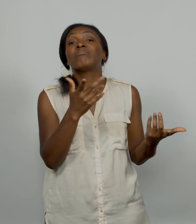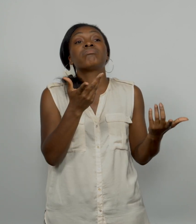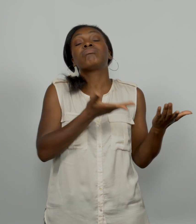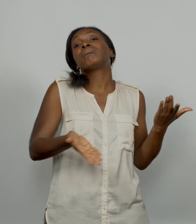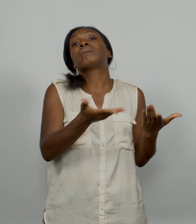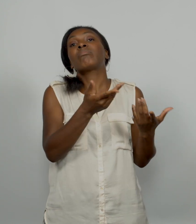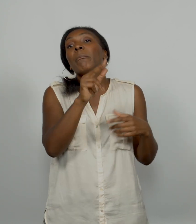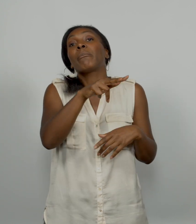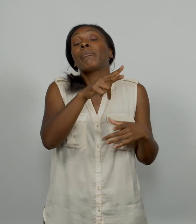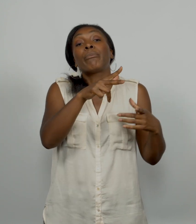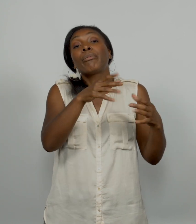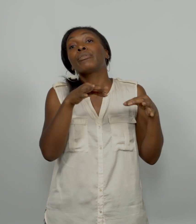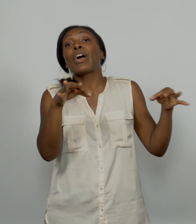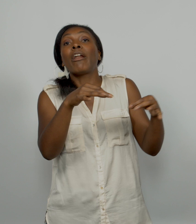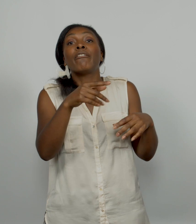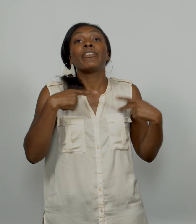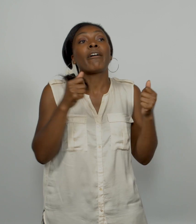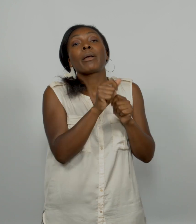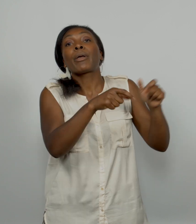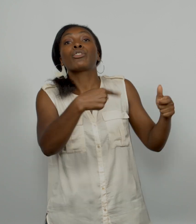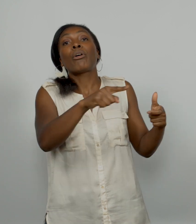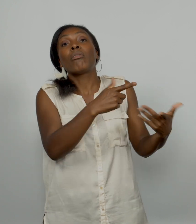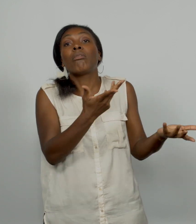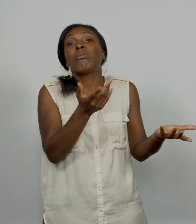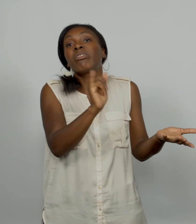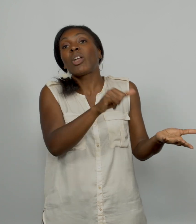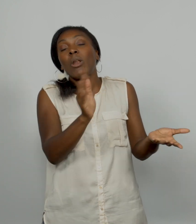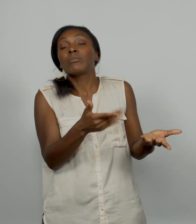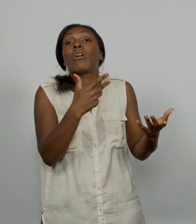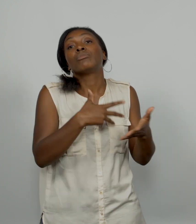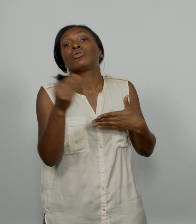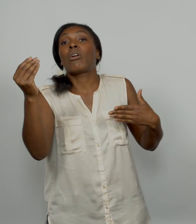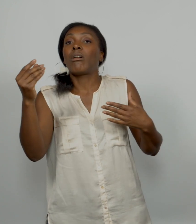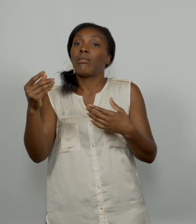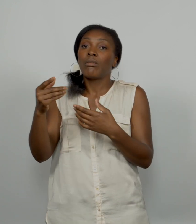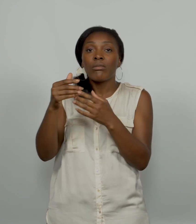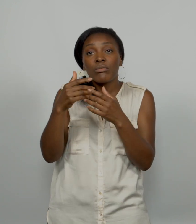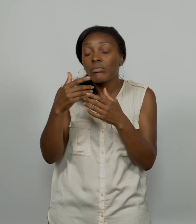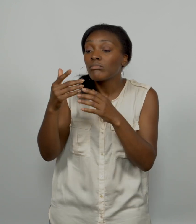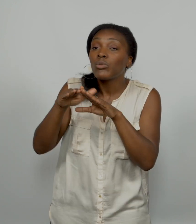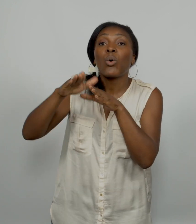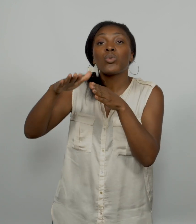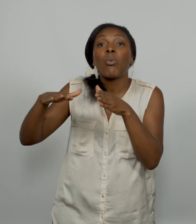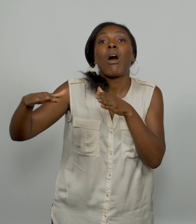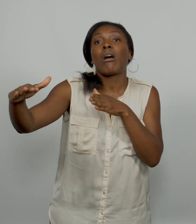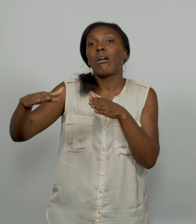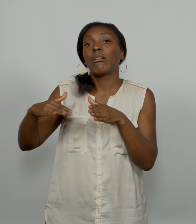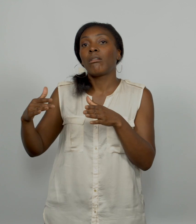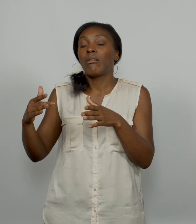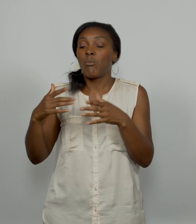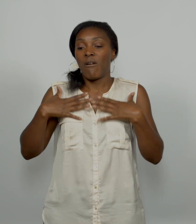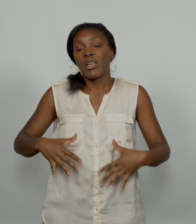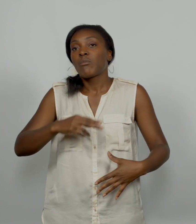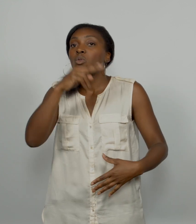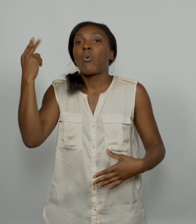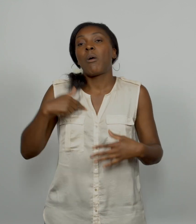vivais et je me suis posée sur le trottoir pour attendre la mort. J'étais habillée en noir, de la même couleur que le